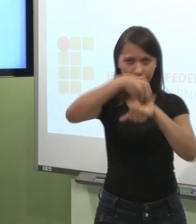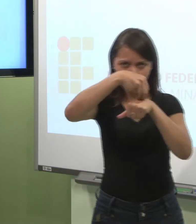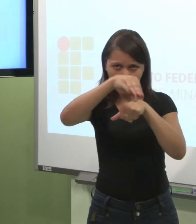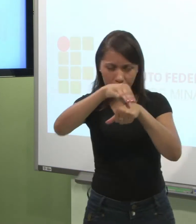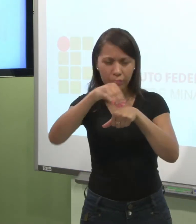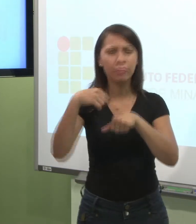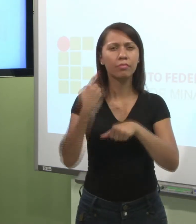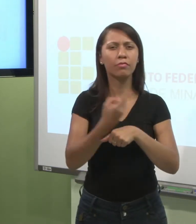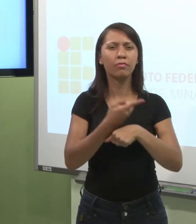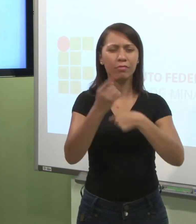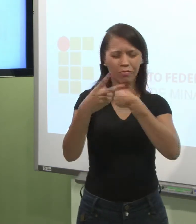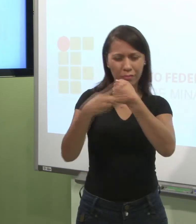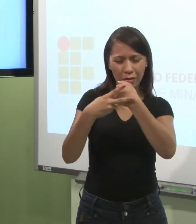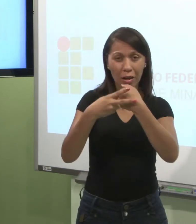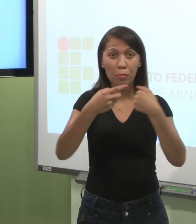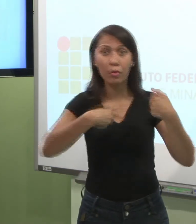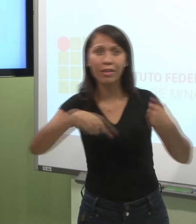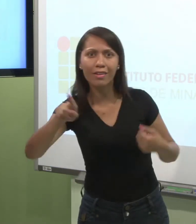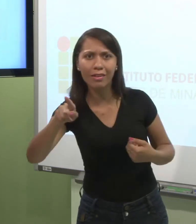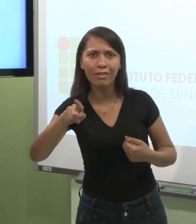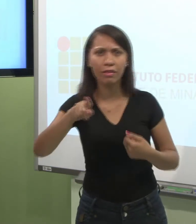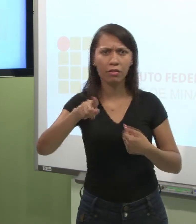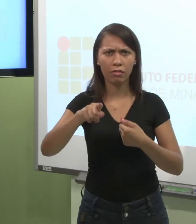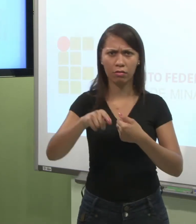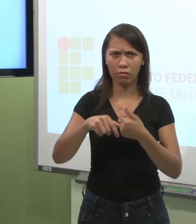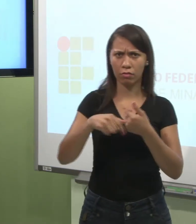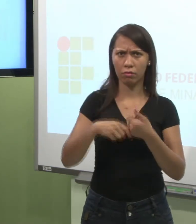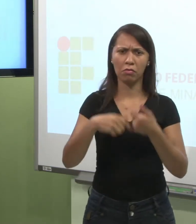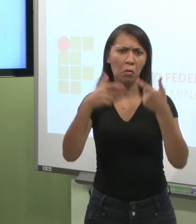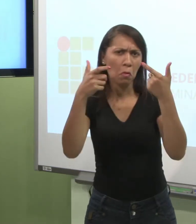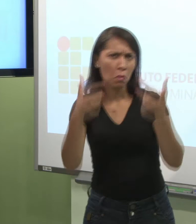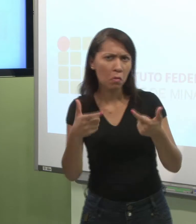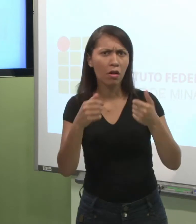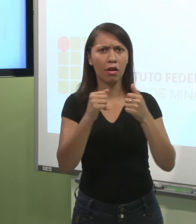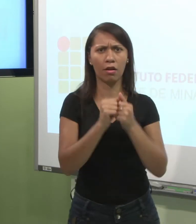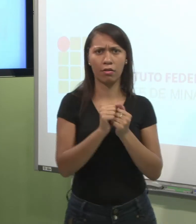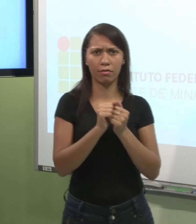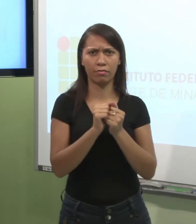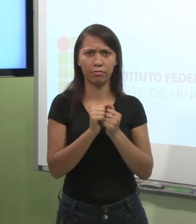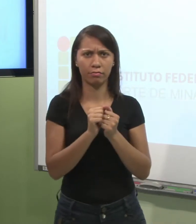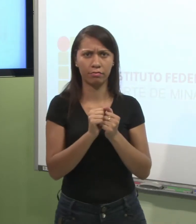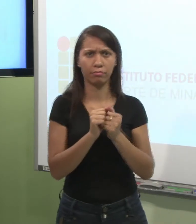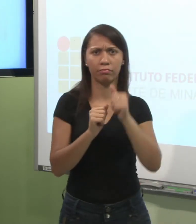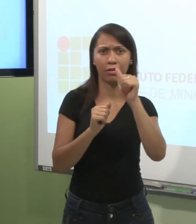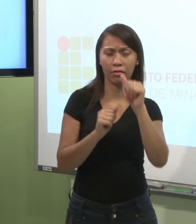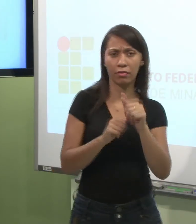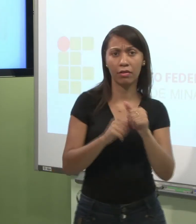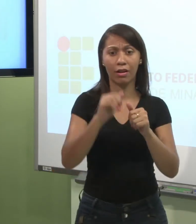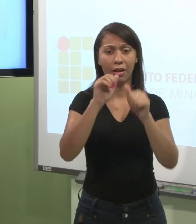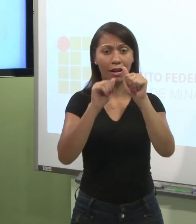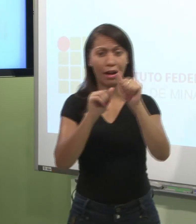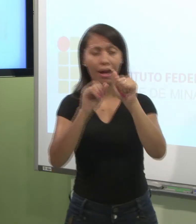que fazemos do verbo ir. Quem vai, vai a algum lugar. Exige a preposição a. Fomos ao teatro, fomos